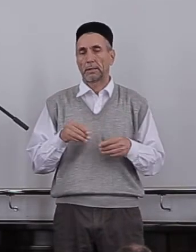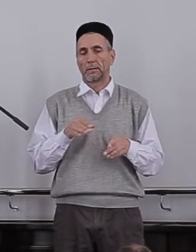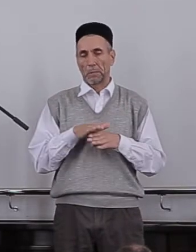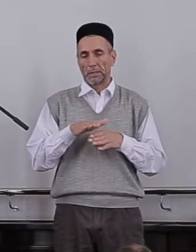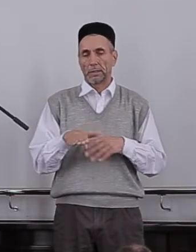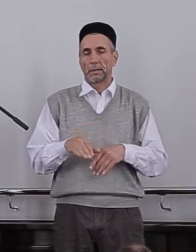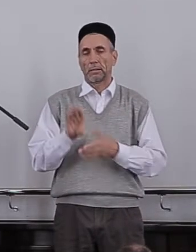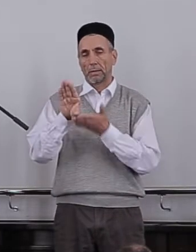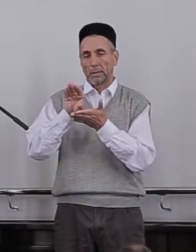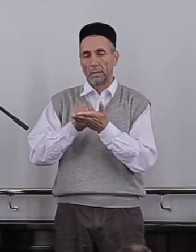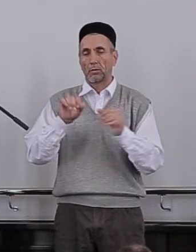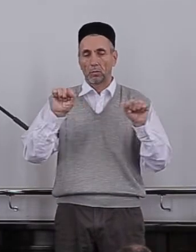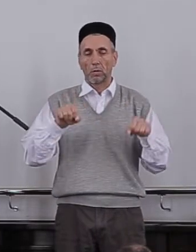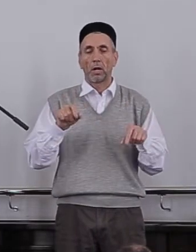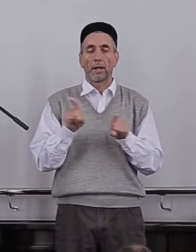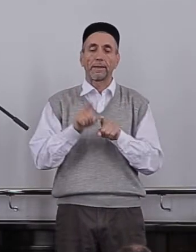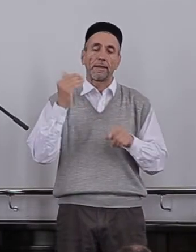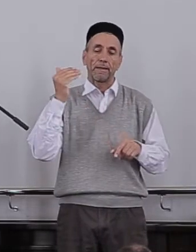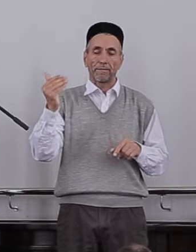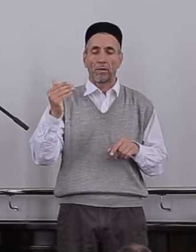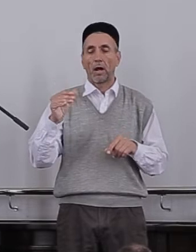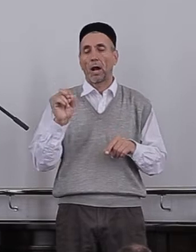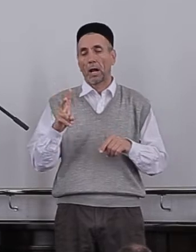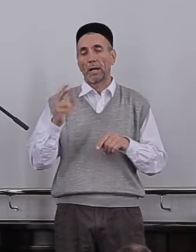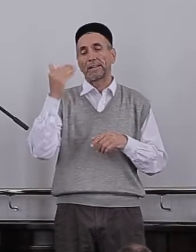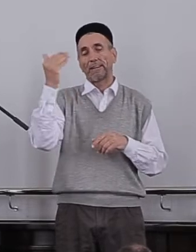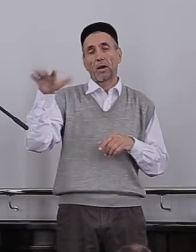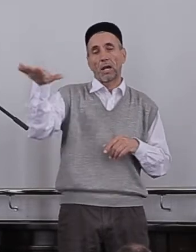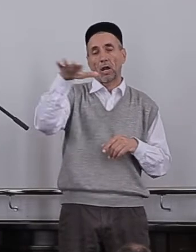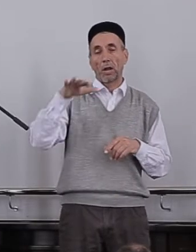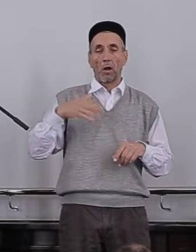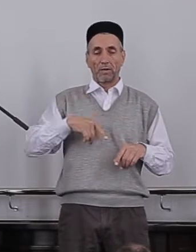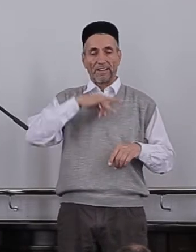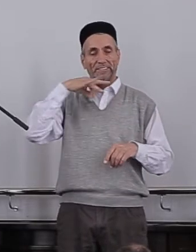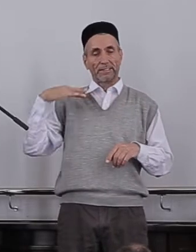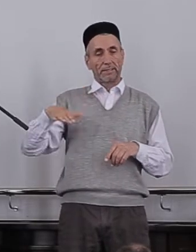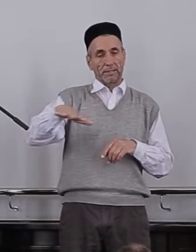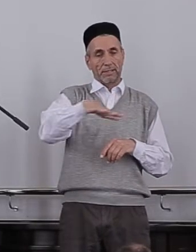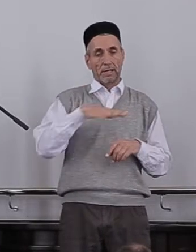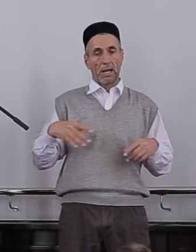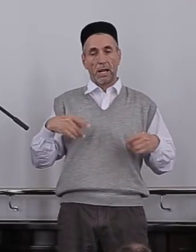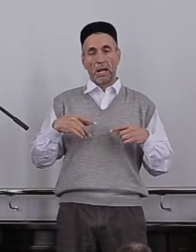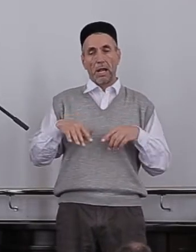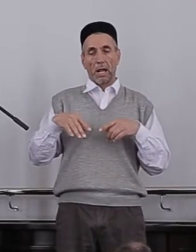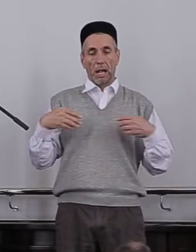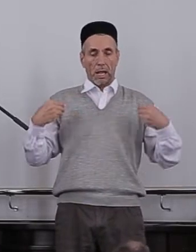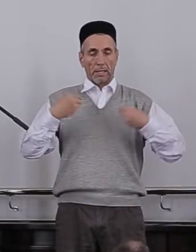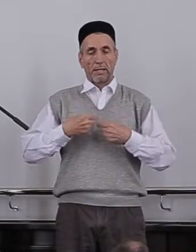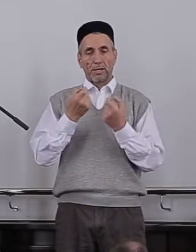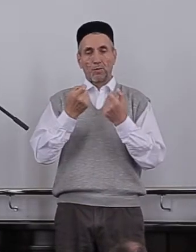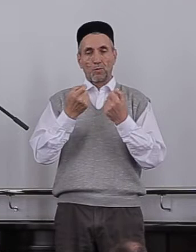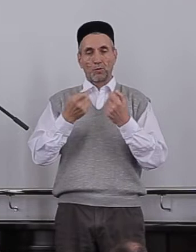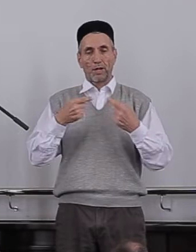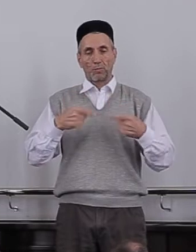киялар. Ул да аларның якларына хас булган әйбер. Ә безнең якларда без инде башка халыклар белән милләтләр торганда